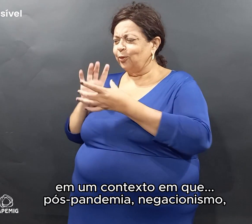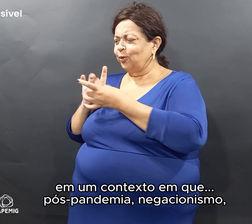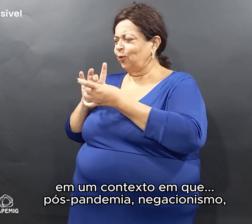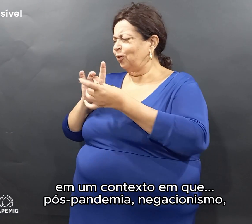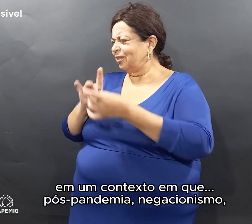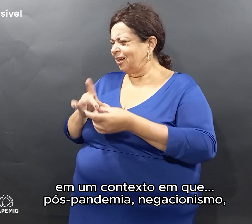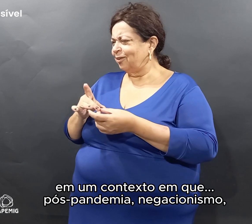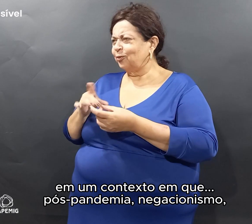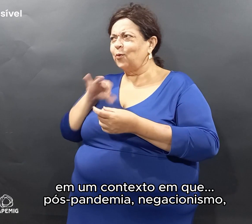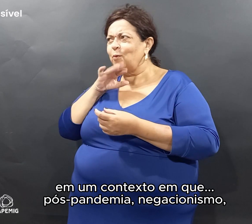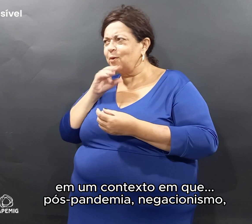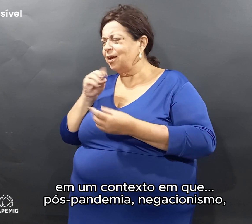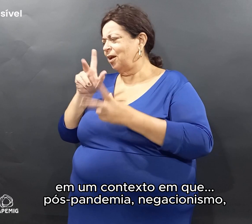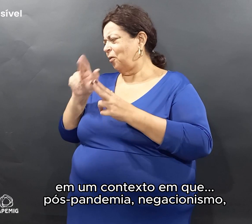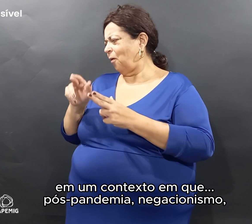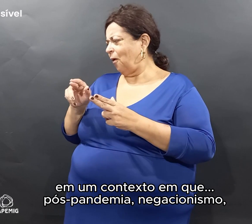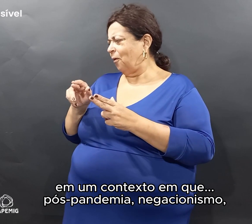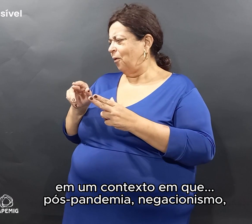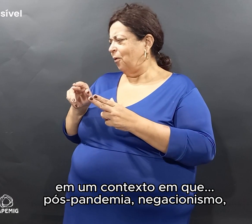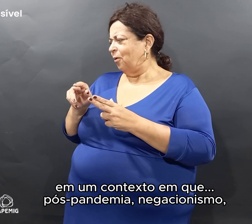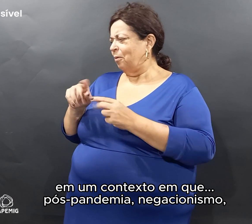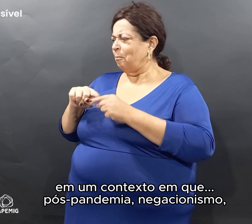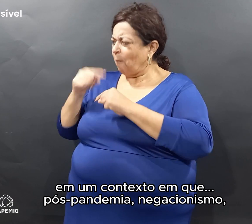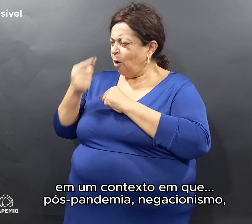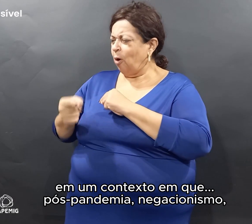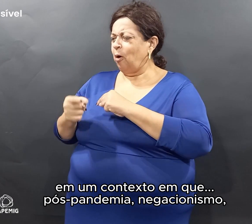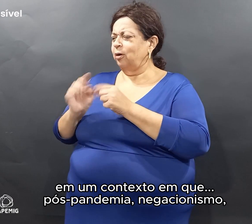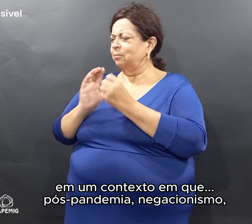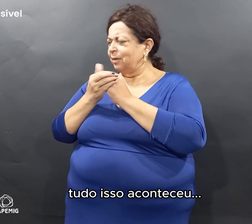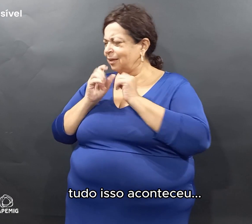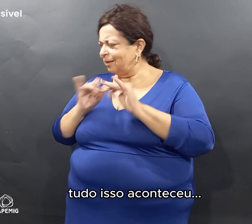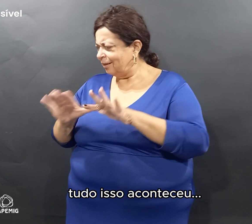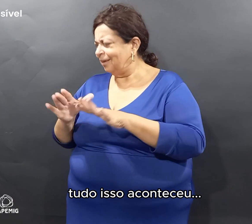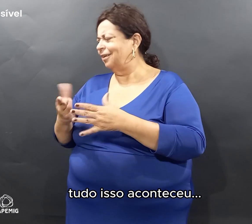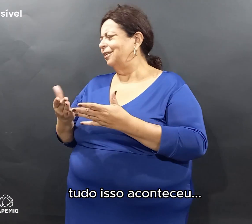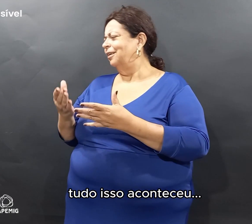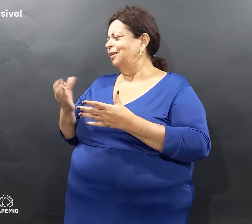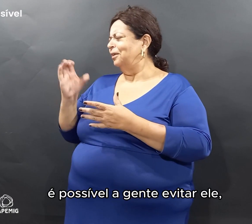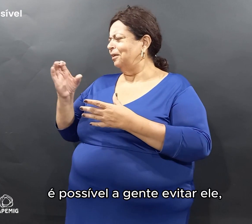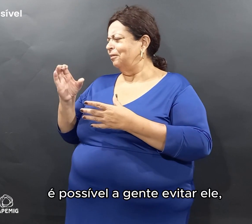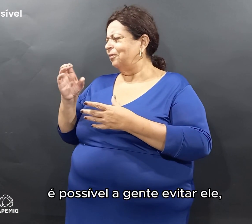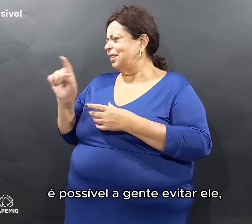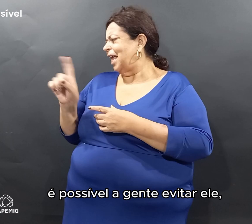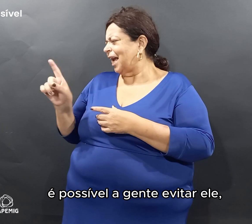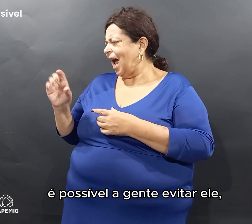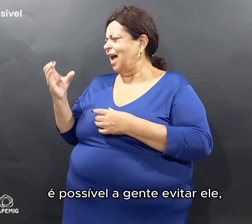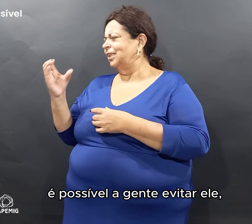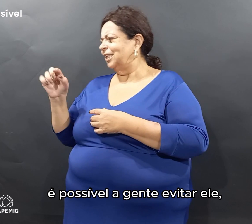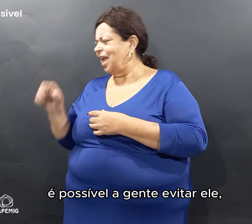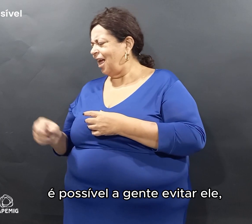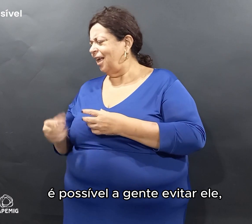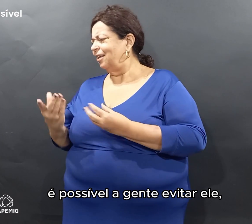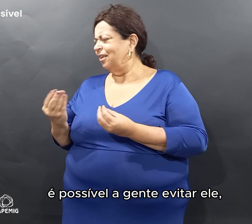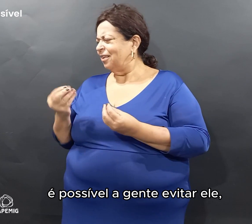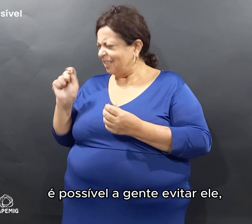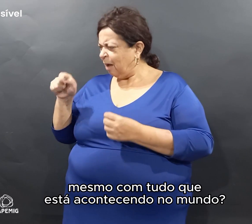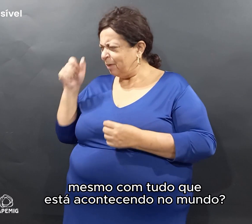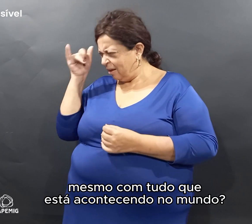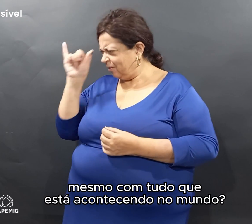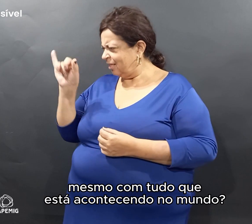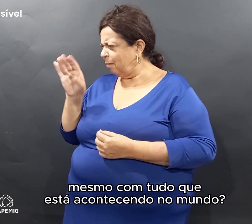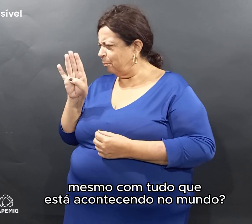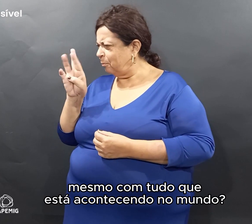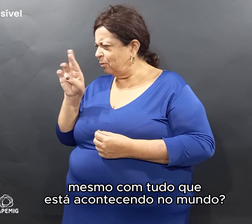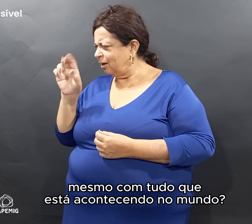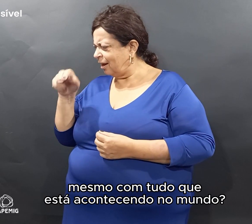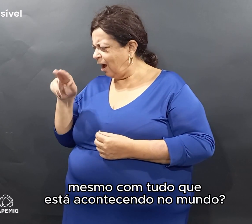em um contexto em que pós-pandemia, negacionismo, tudo isso aconteceu? É possível a gente evitar ele,